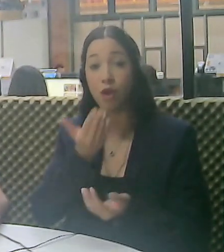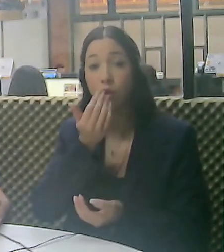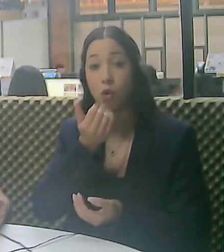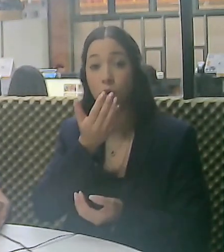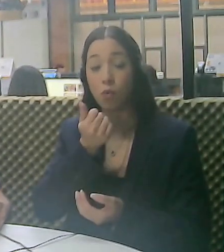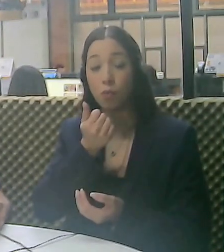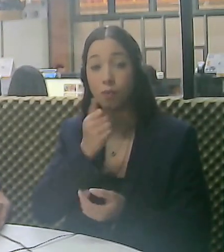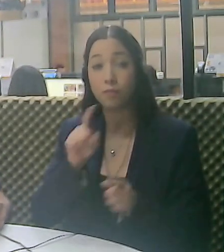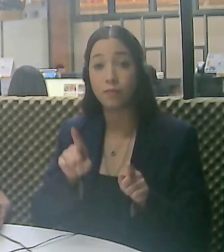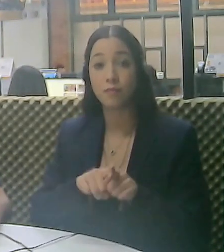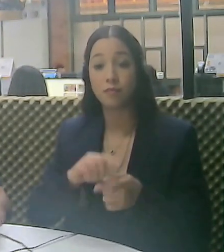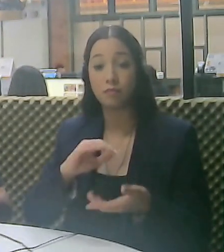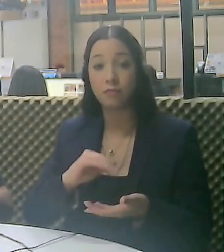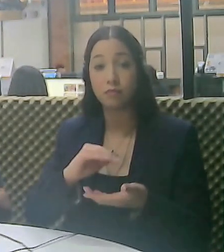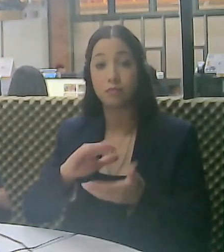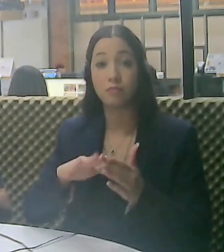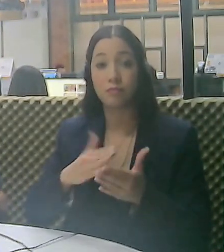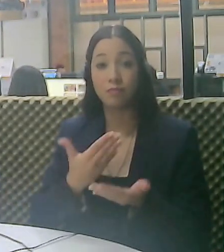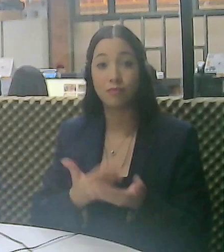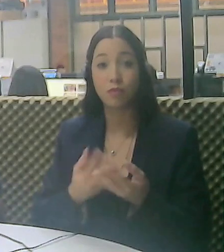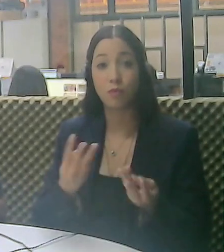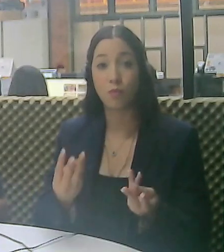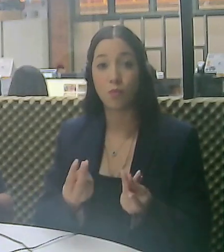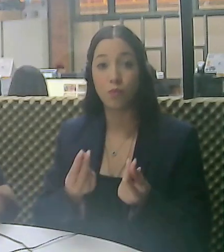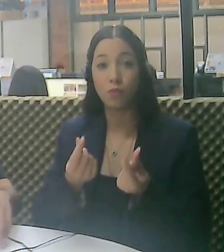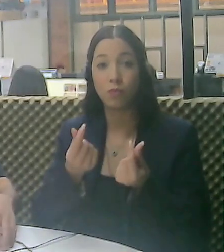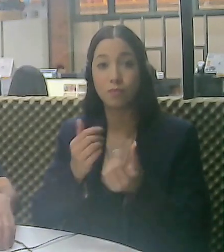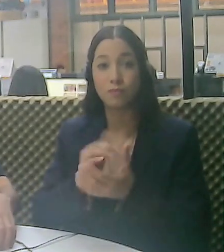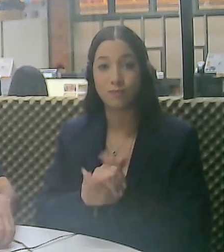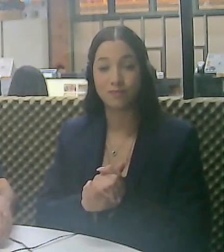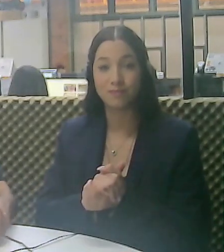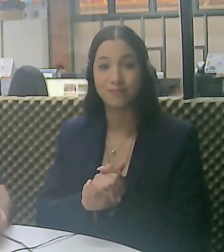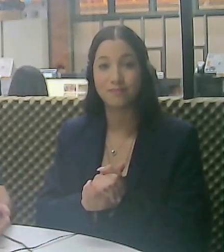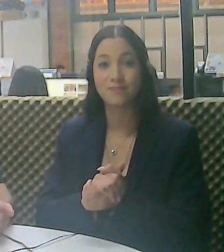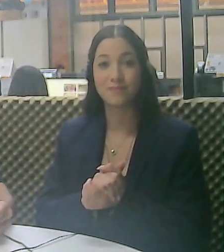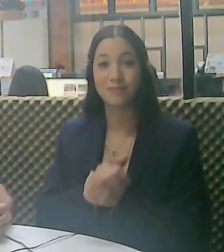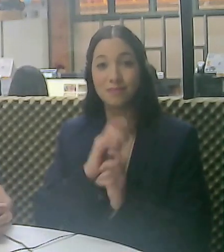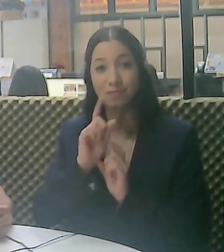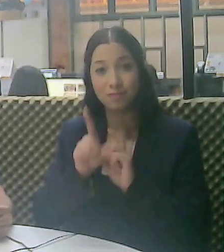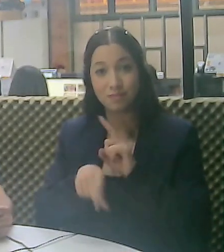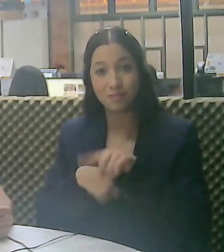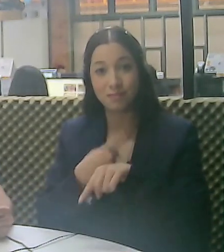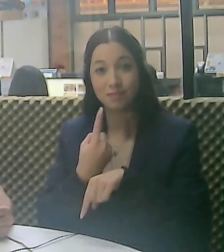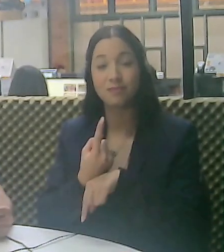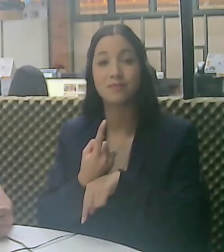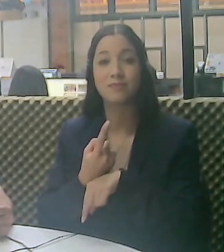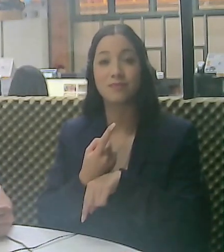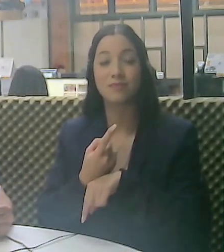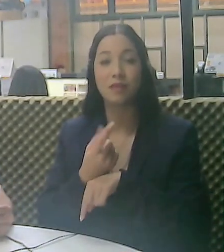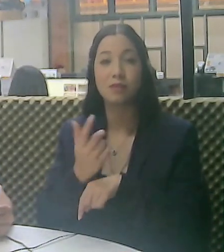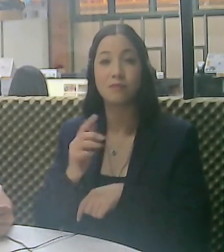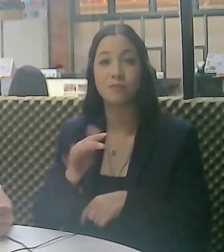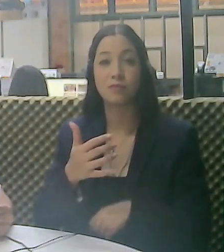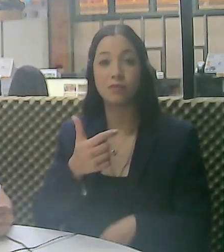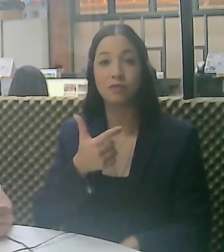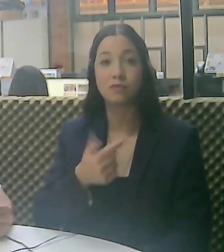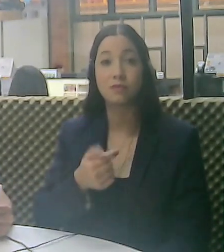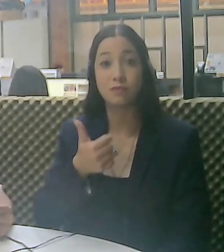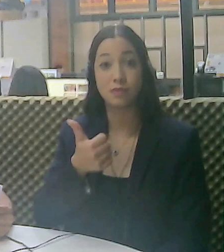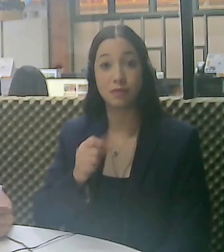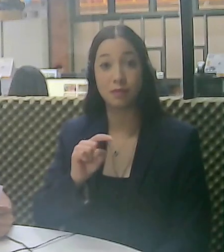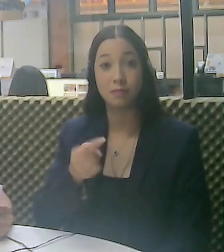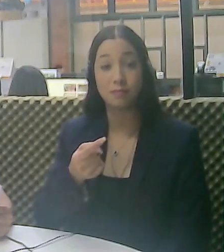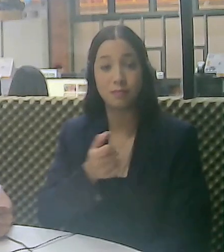kit escolar de extrema qualidade. Graças aos avanços obtidos, aproximadamente 71